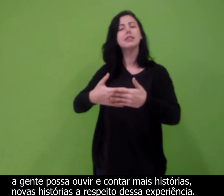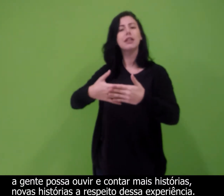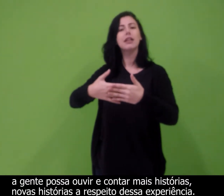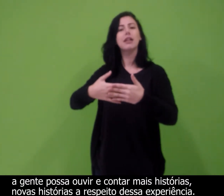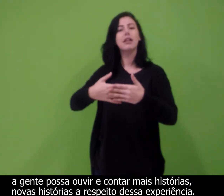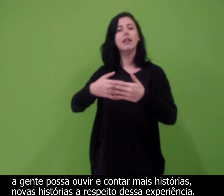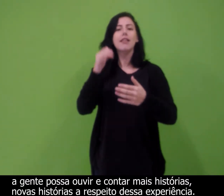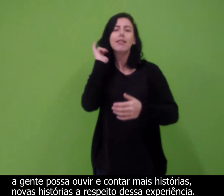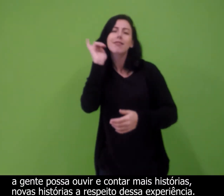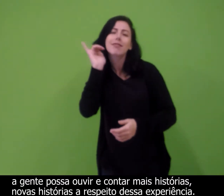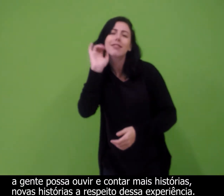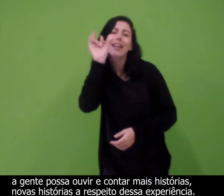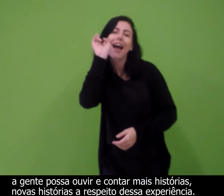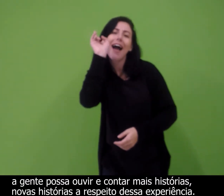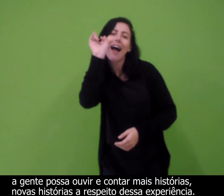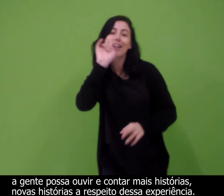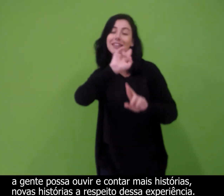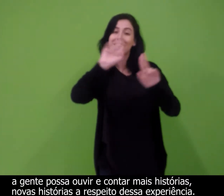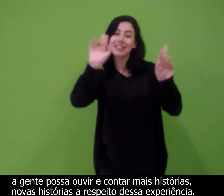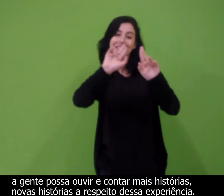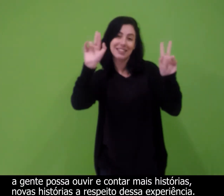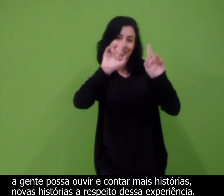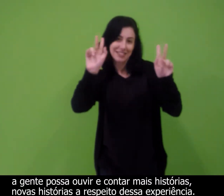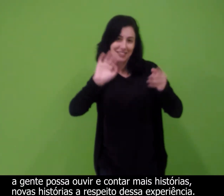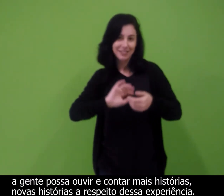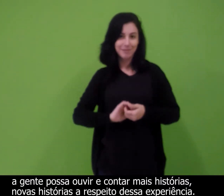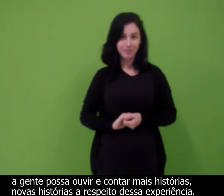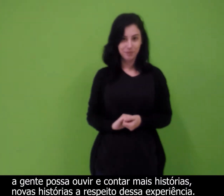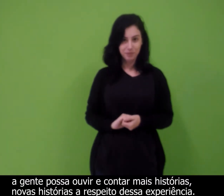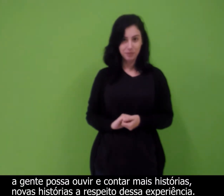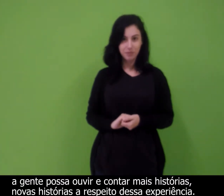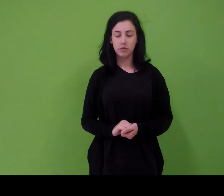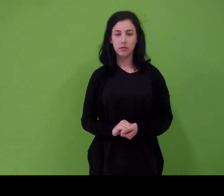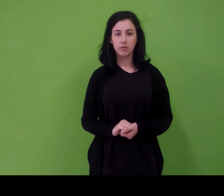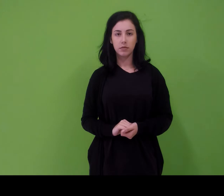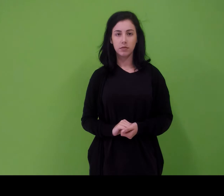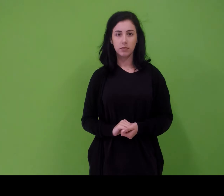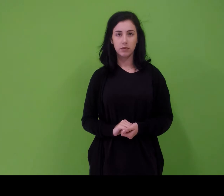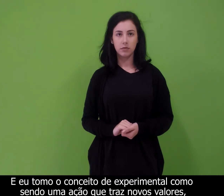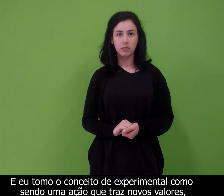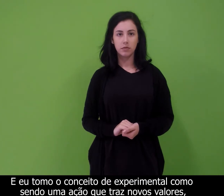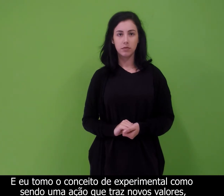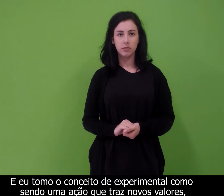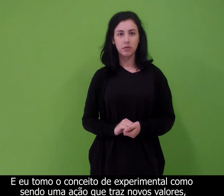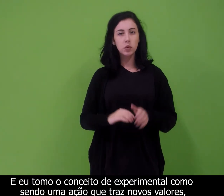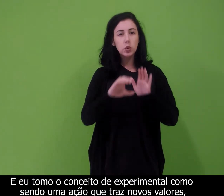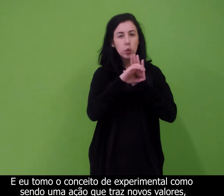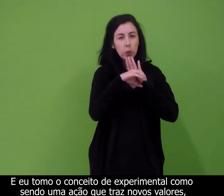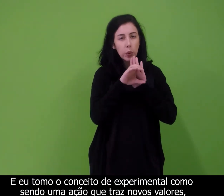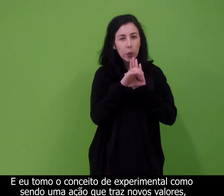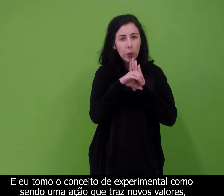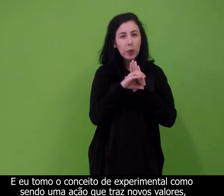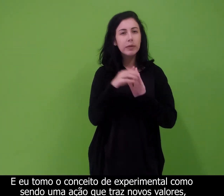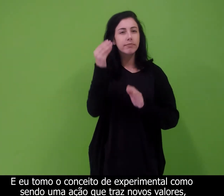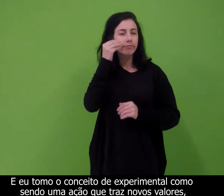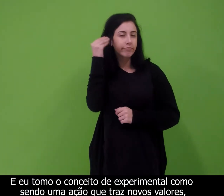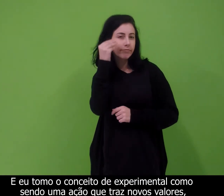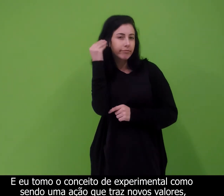mais histórias, novas histórias a respeito dessa experiência. E eu tomo o conceito de experimental como